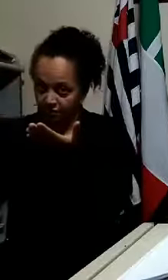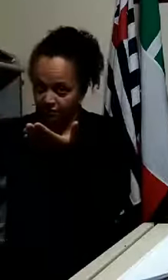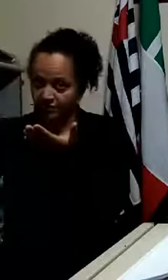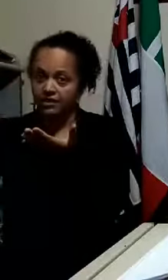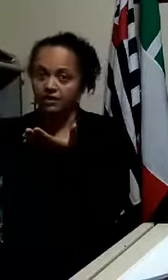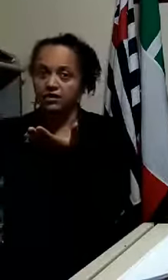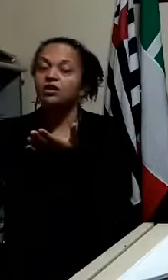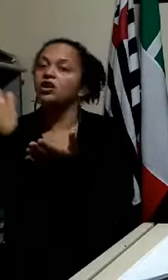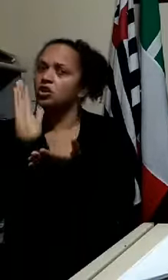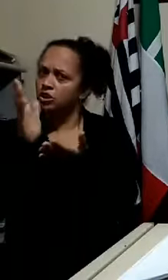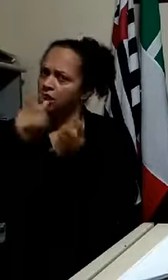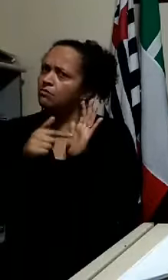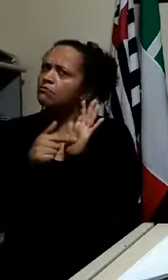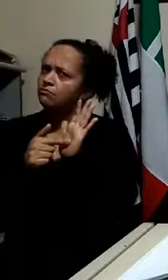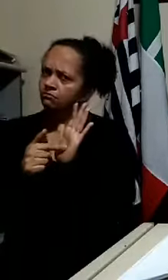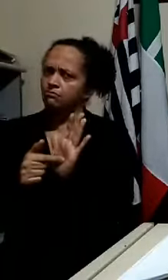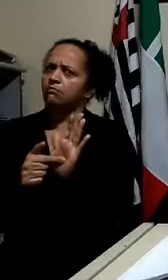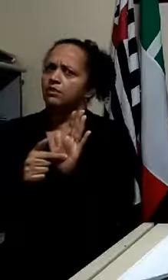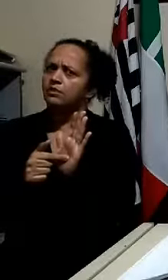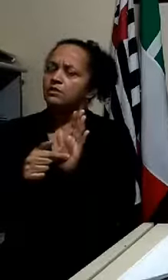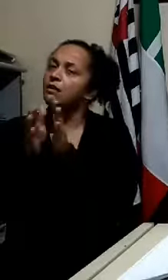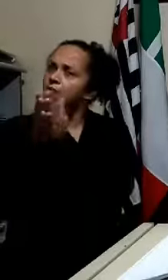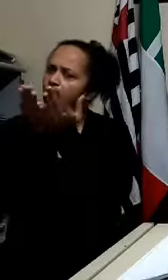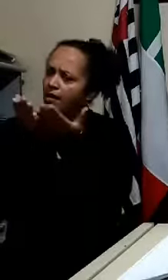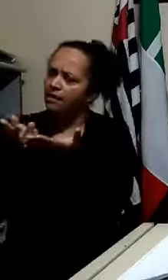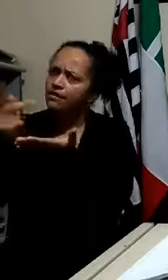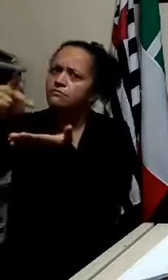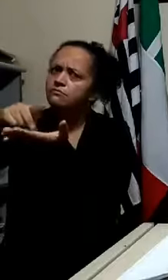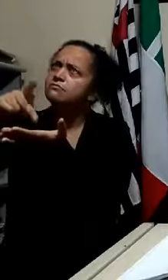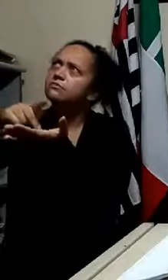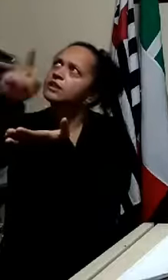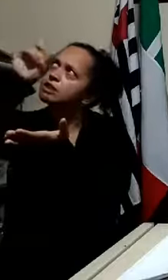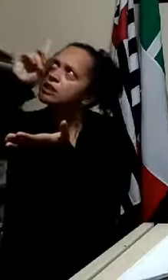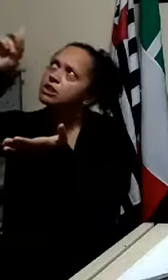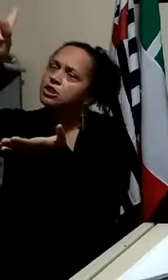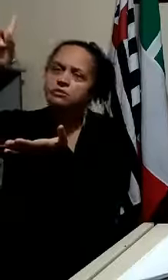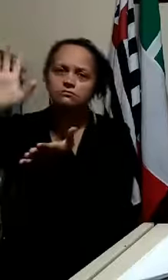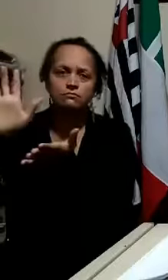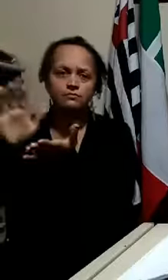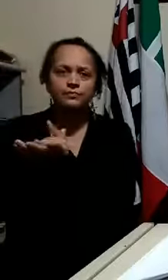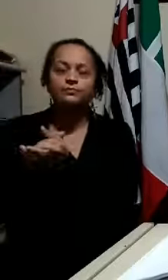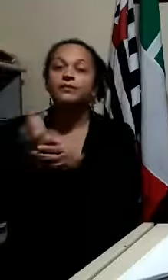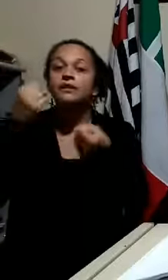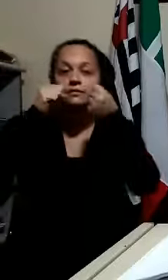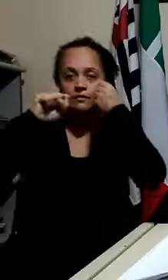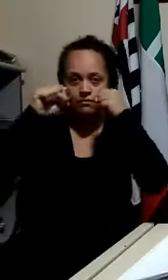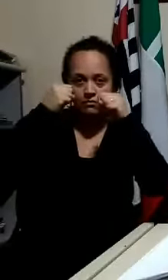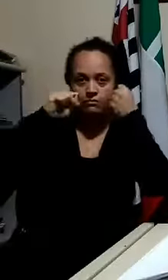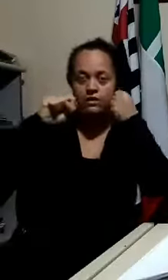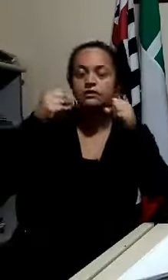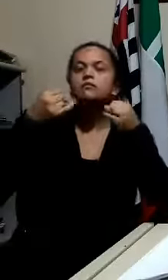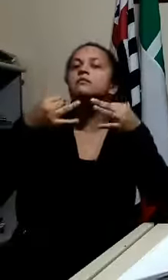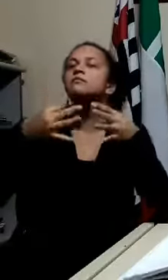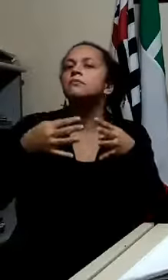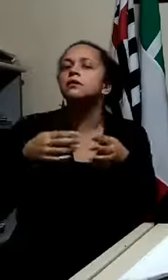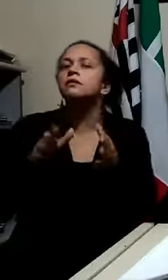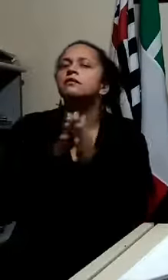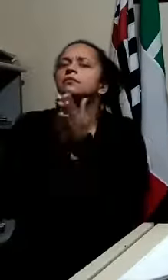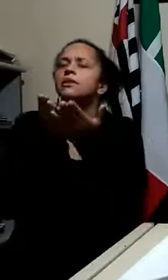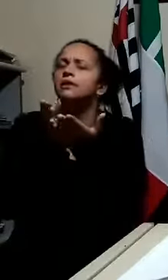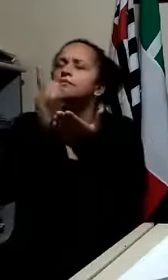de Deus. E o salmista diz que para sempre essa palavra está firmada no céu. Ela é